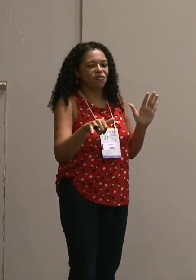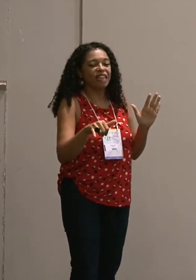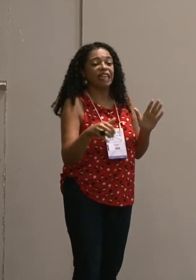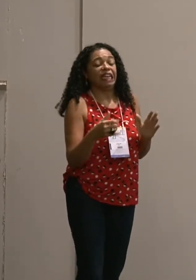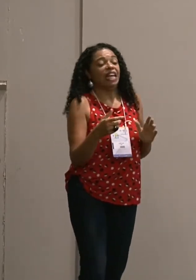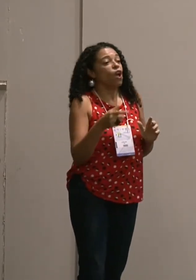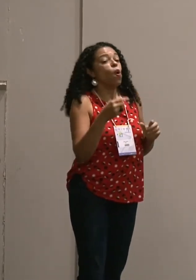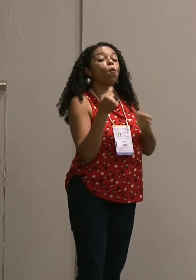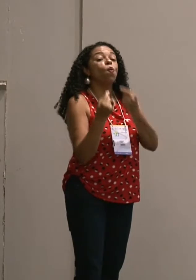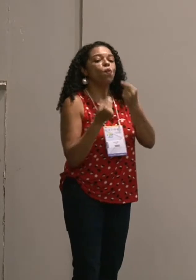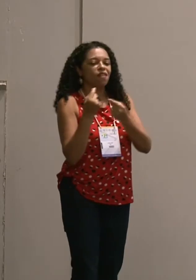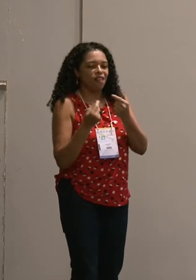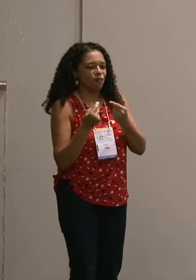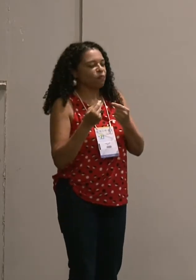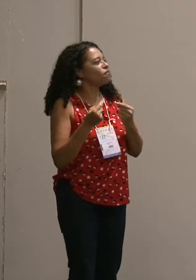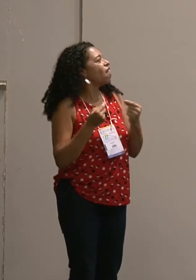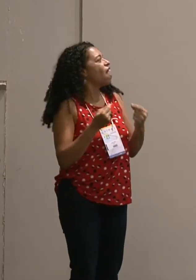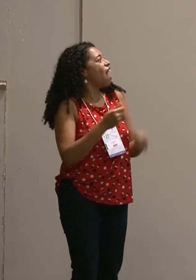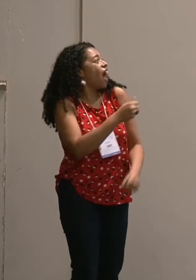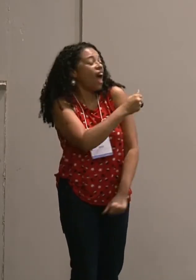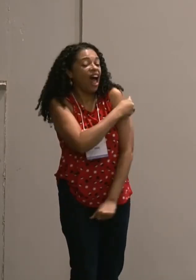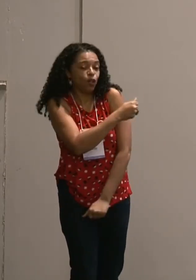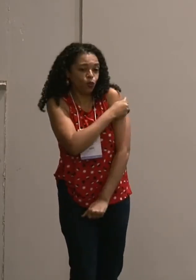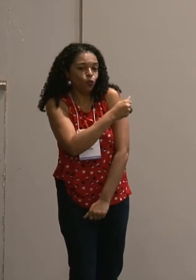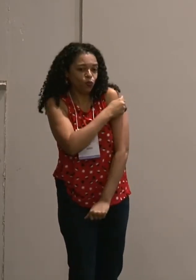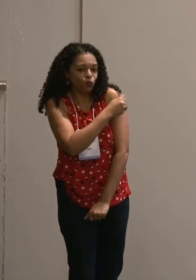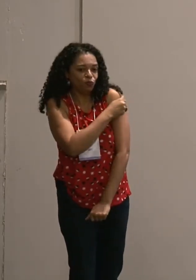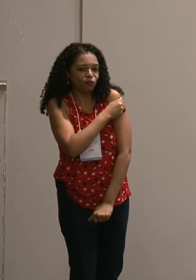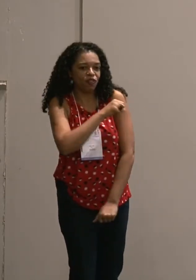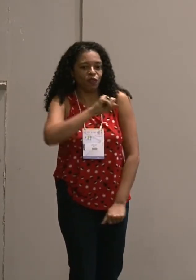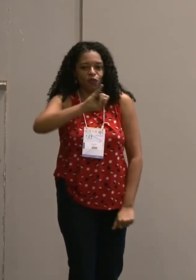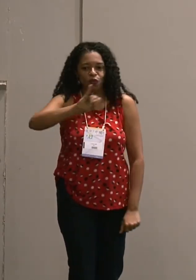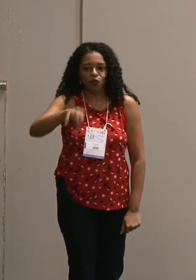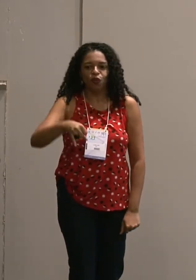onde constava alunos